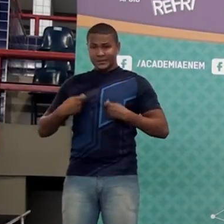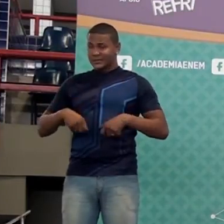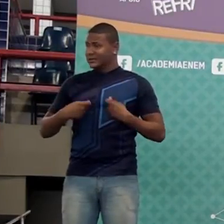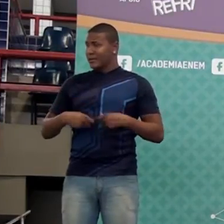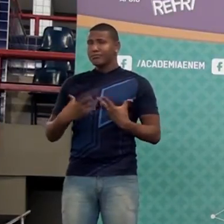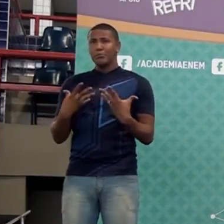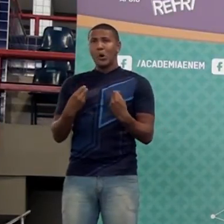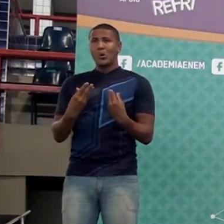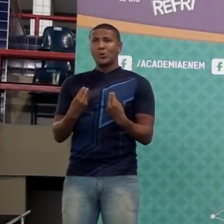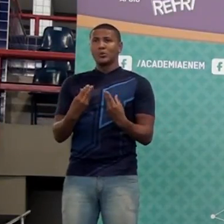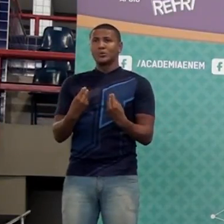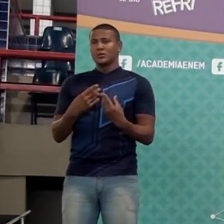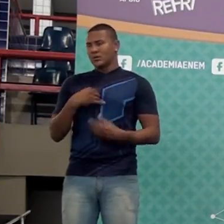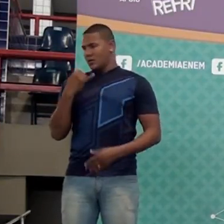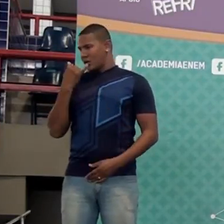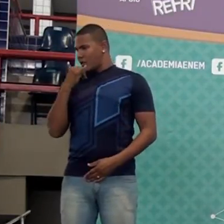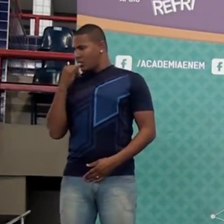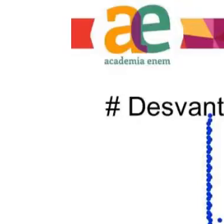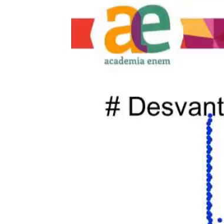produzir eletricidade.